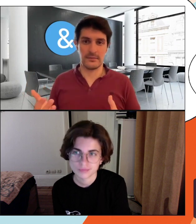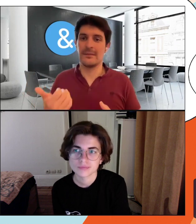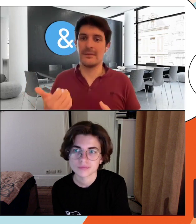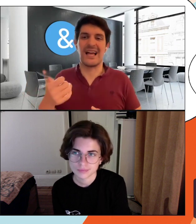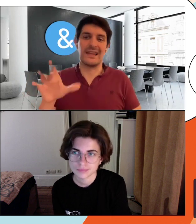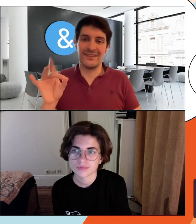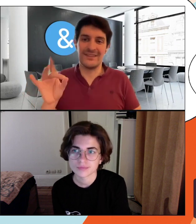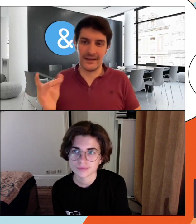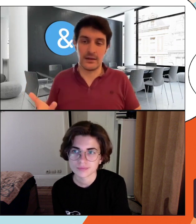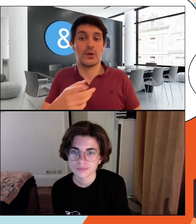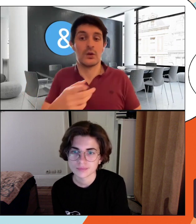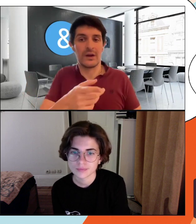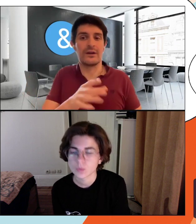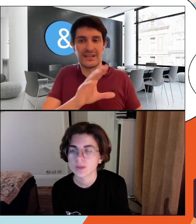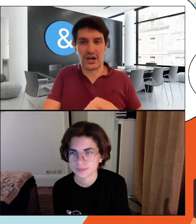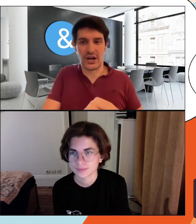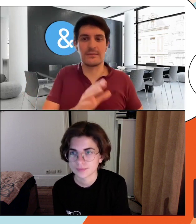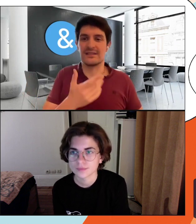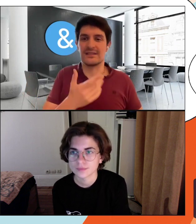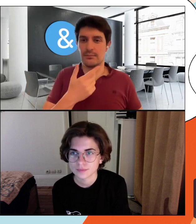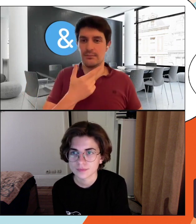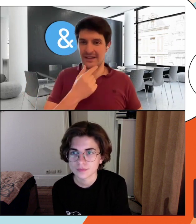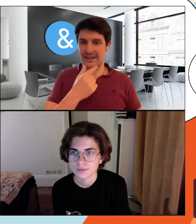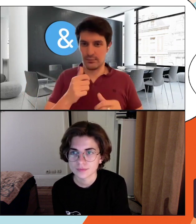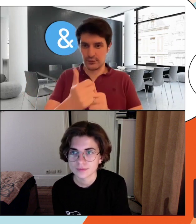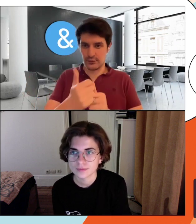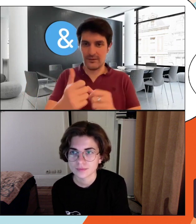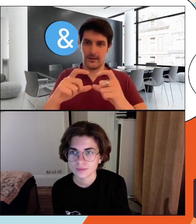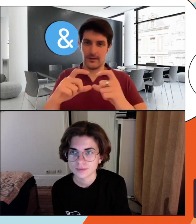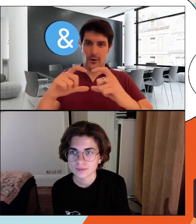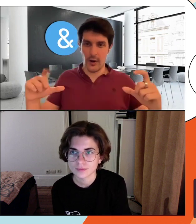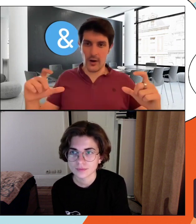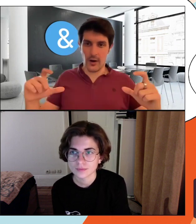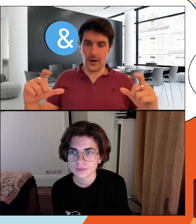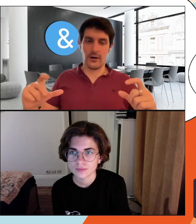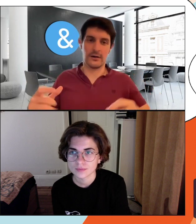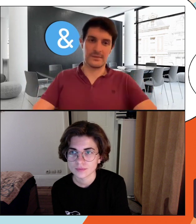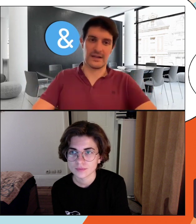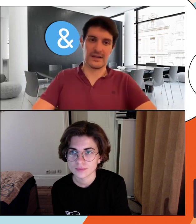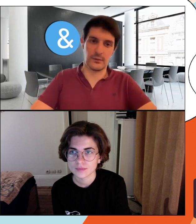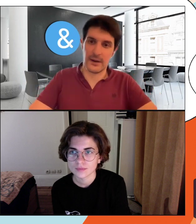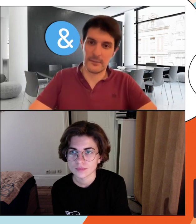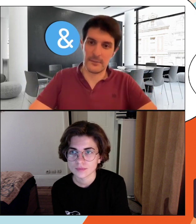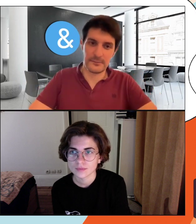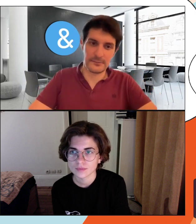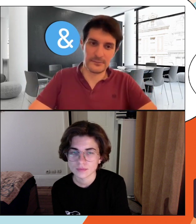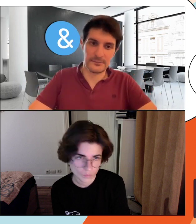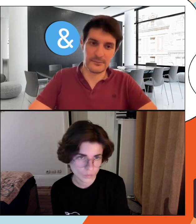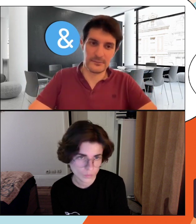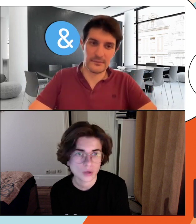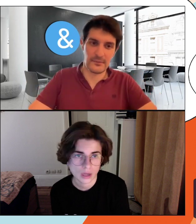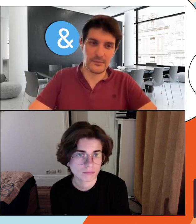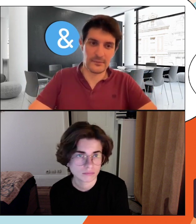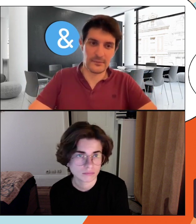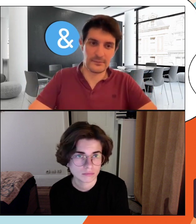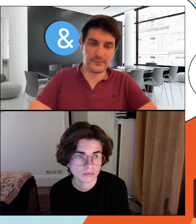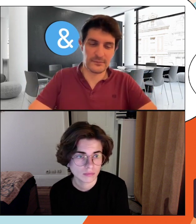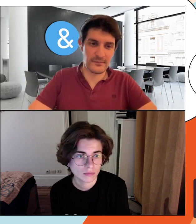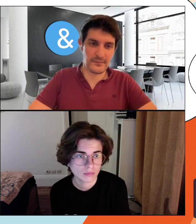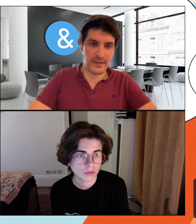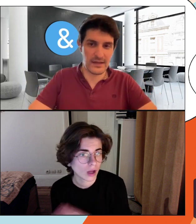C'est un invité. Pas tu vas télécharger parce que c'est plus facile de suivre. Comme ça. Ok.